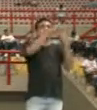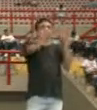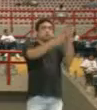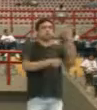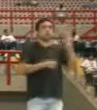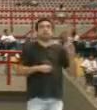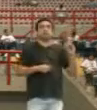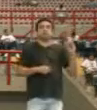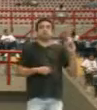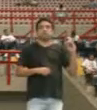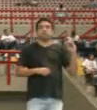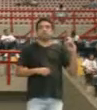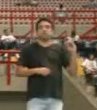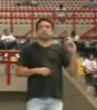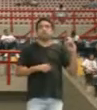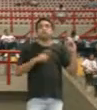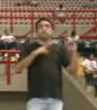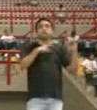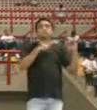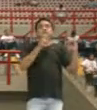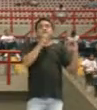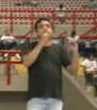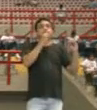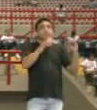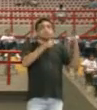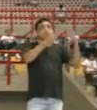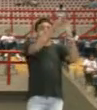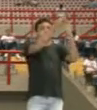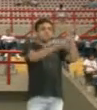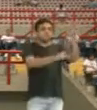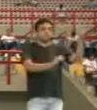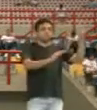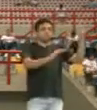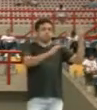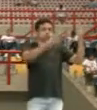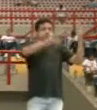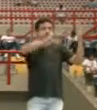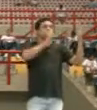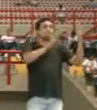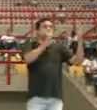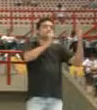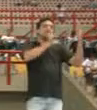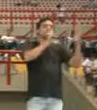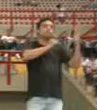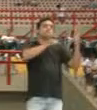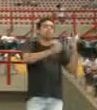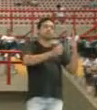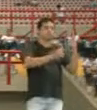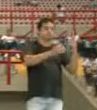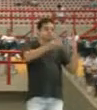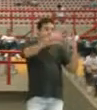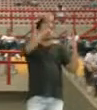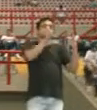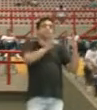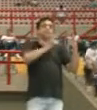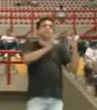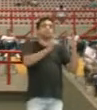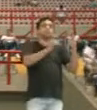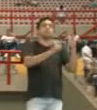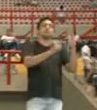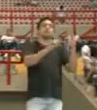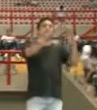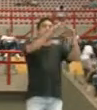0. Aí minha nota é dada como? Eu vou escrevendo e ganhando, escrevendo e ganhando, escrevendo e ganhando, a partir do momento em que eu